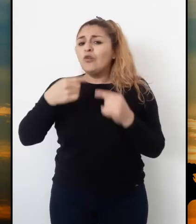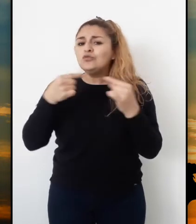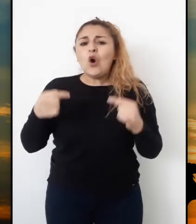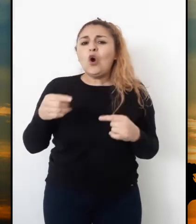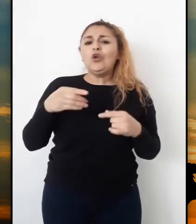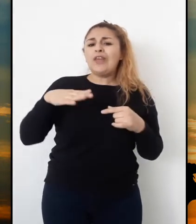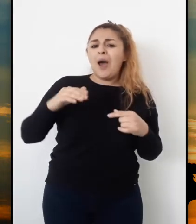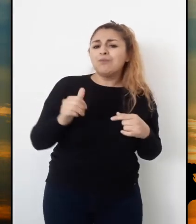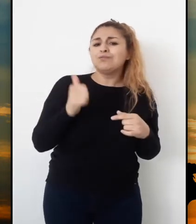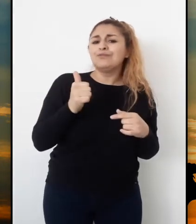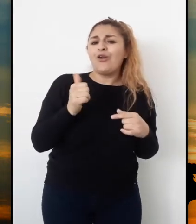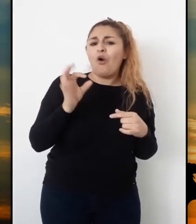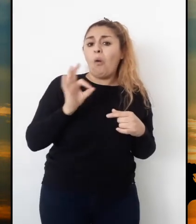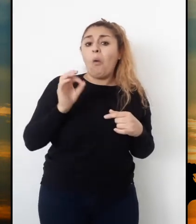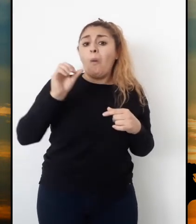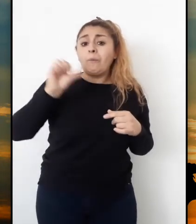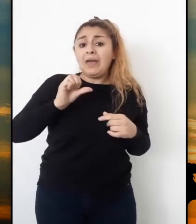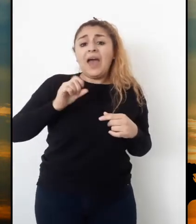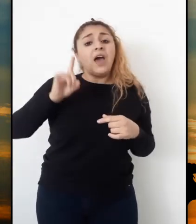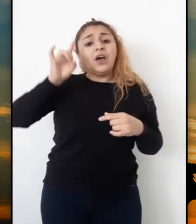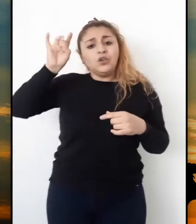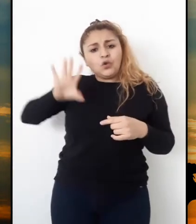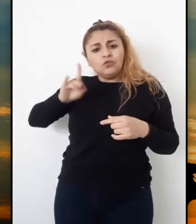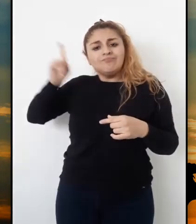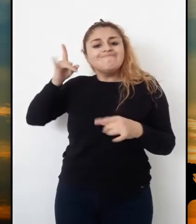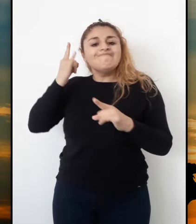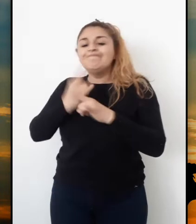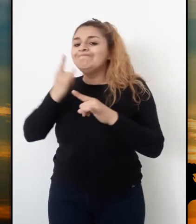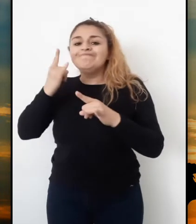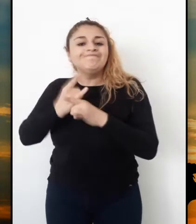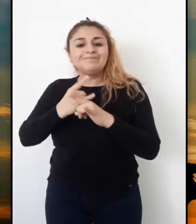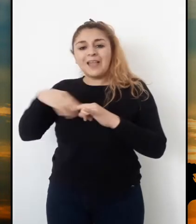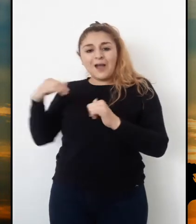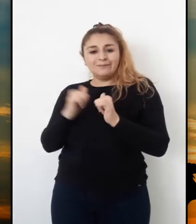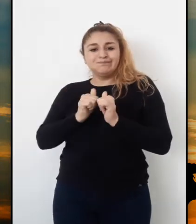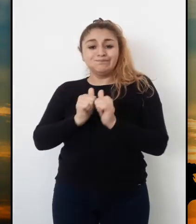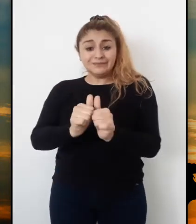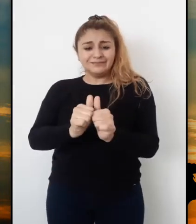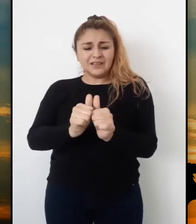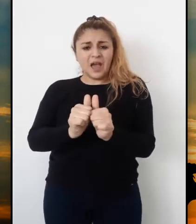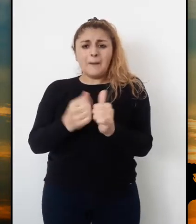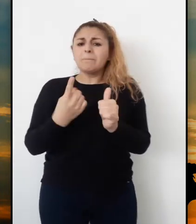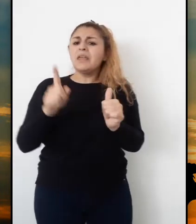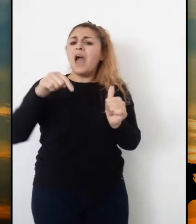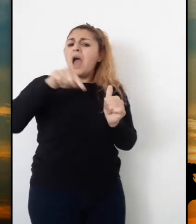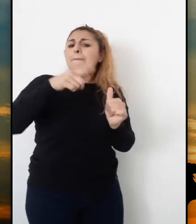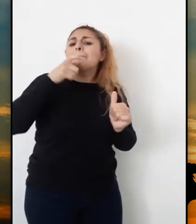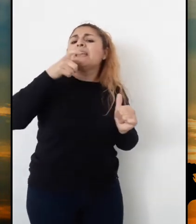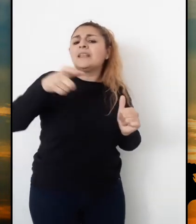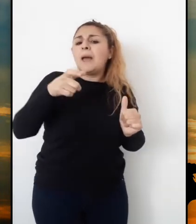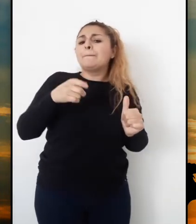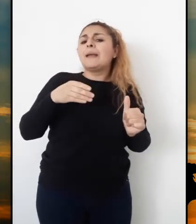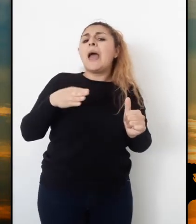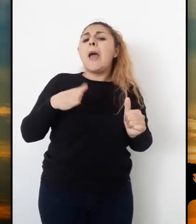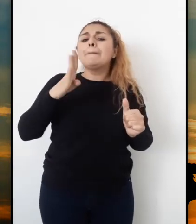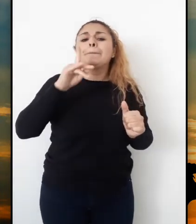tu comprends de ce mot bien? ¿Qué es lo que entendemos por esta palabra el bien? Notre compréhension du bien est